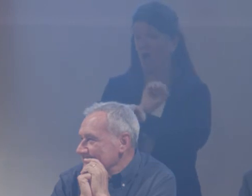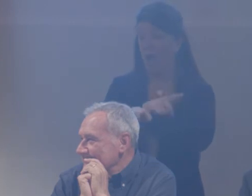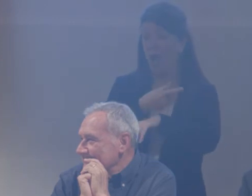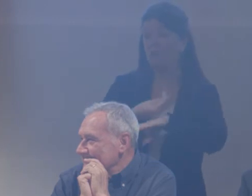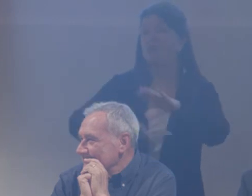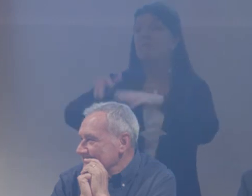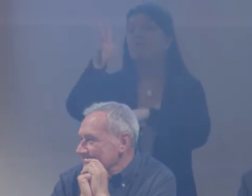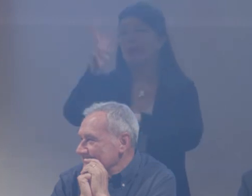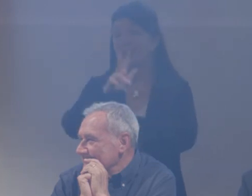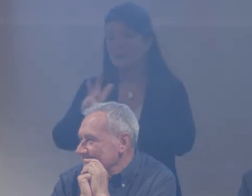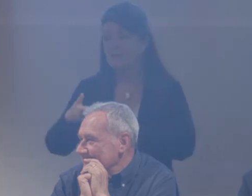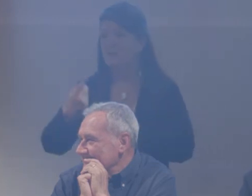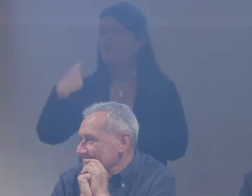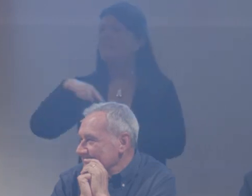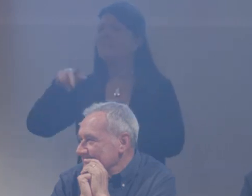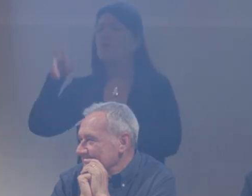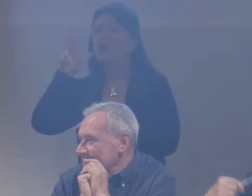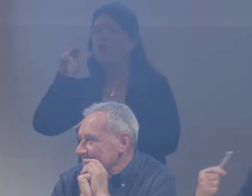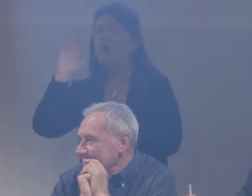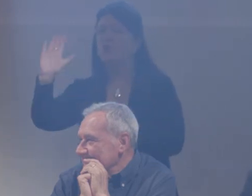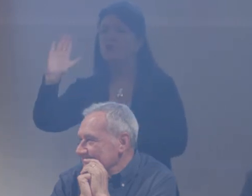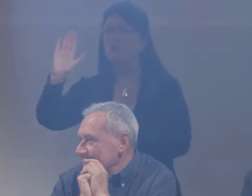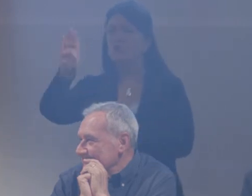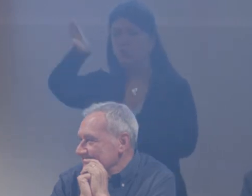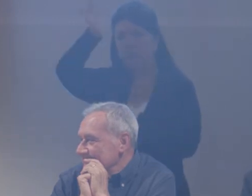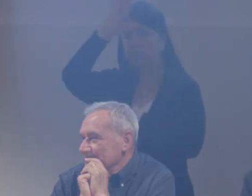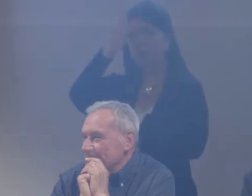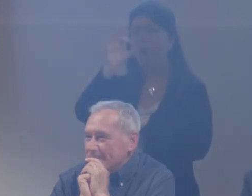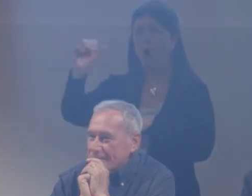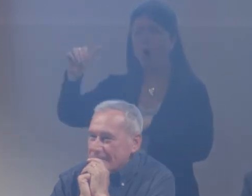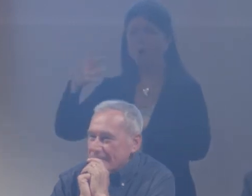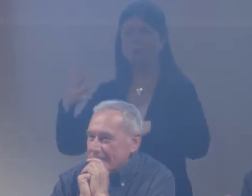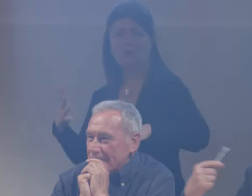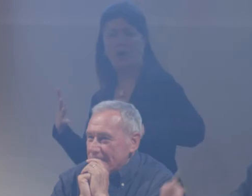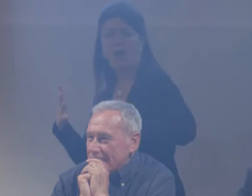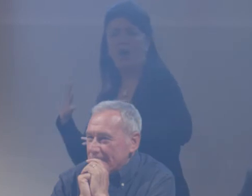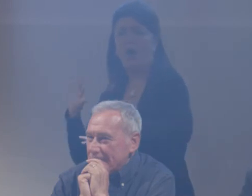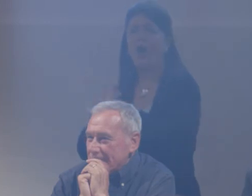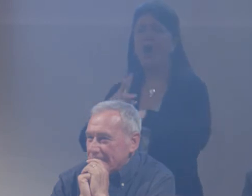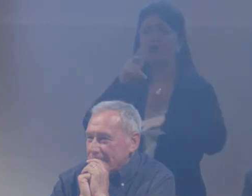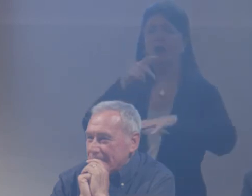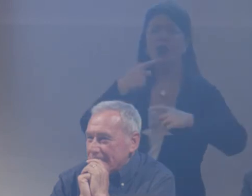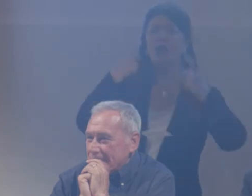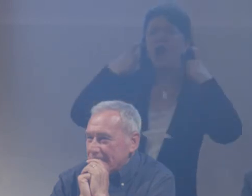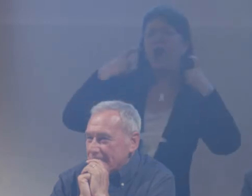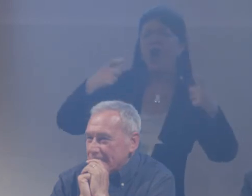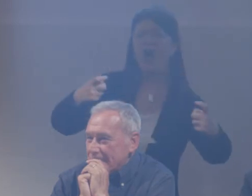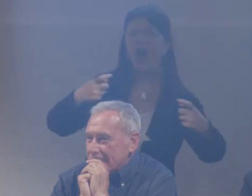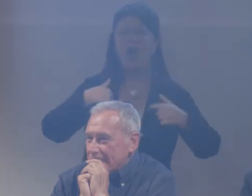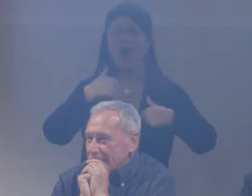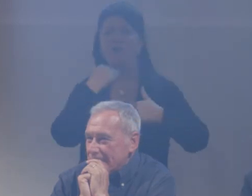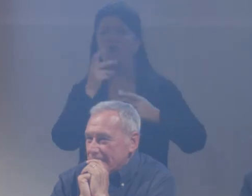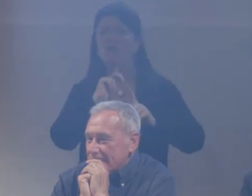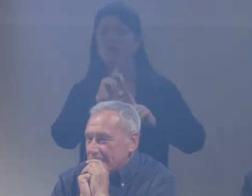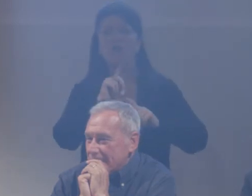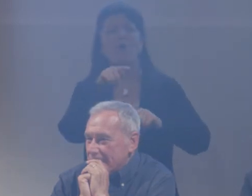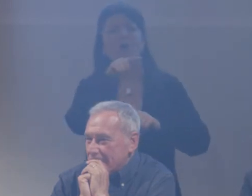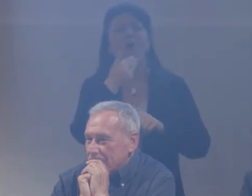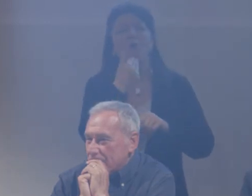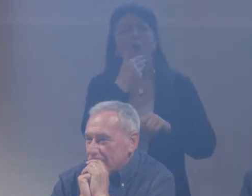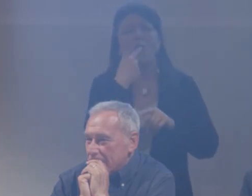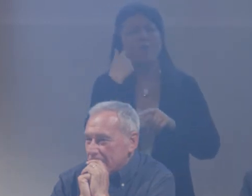donne del boss che fanno irruzioni in aula e gridano per impedire che il loro congiunto si